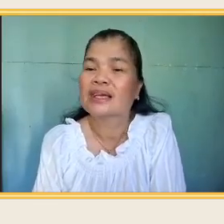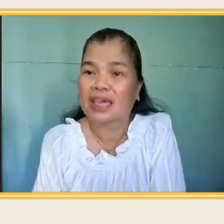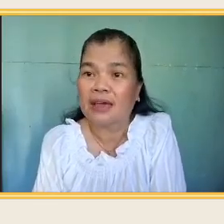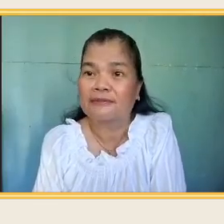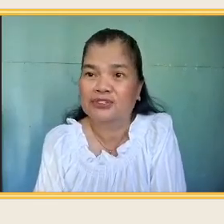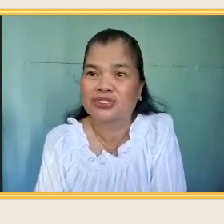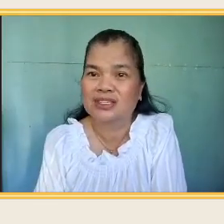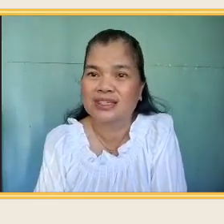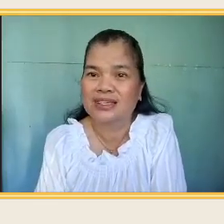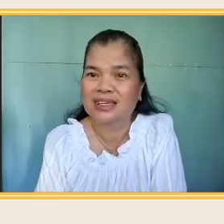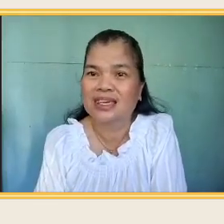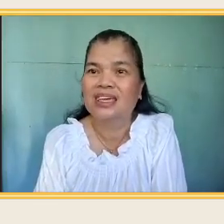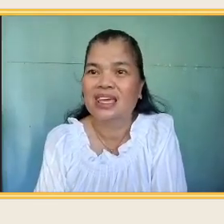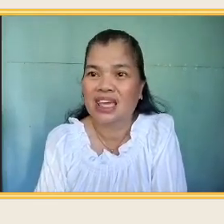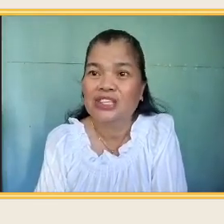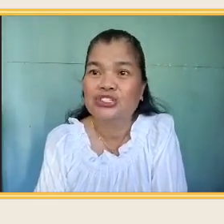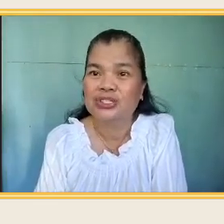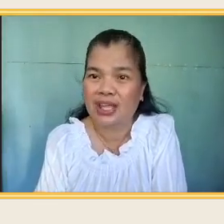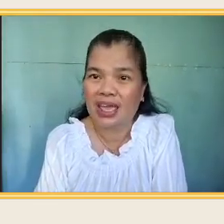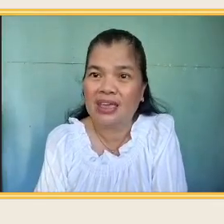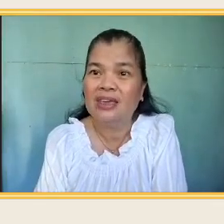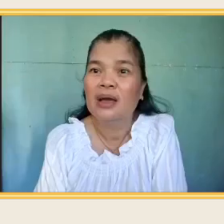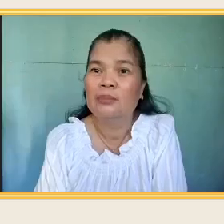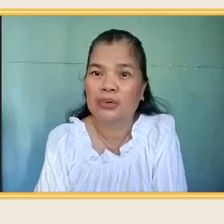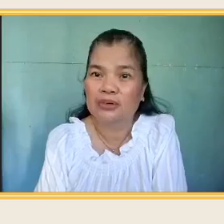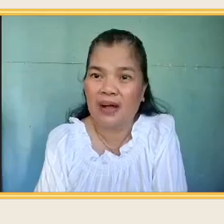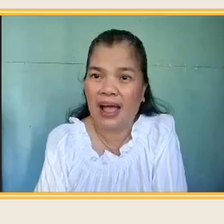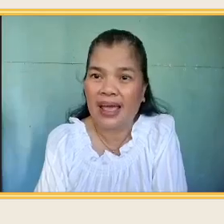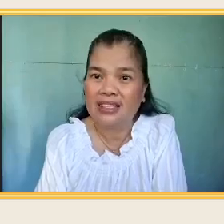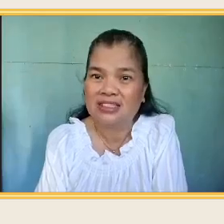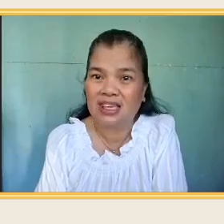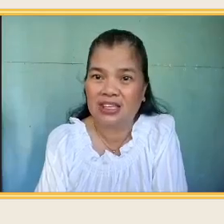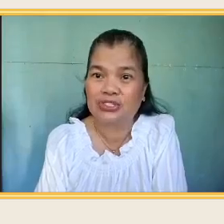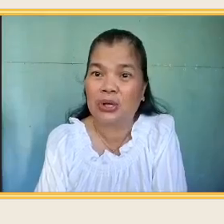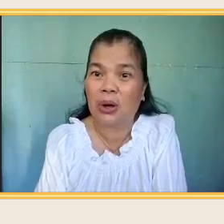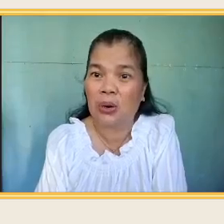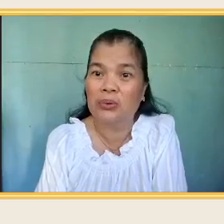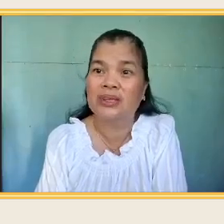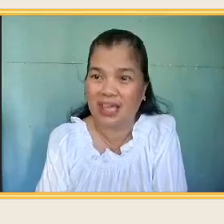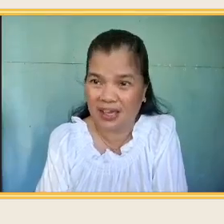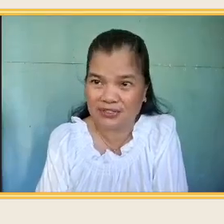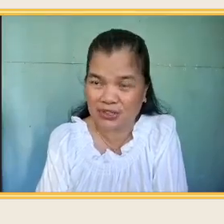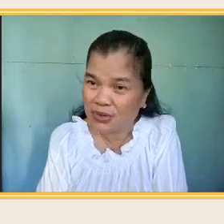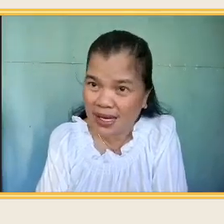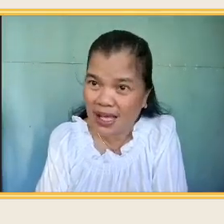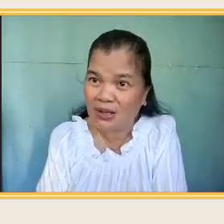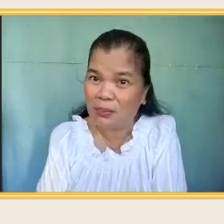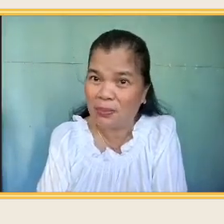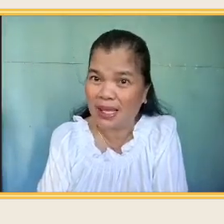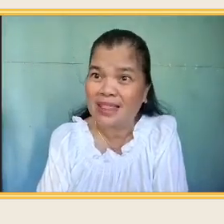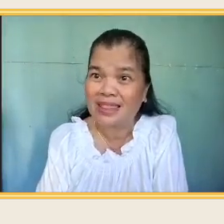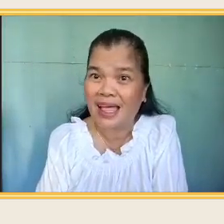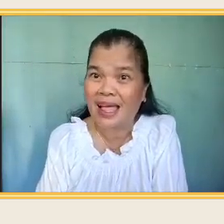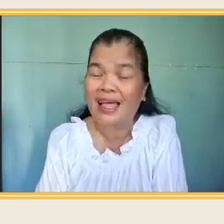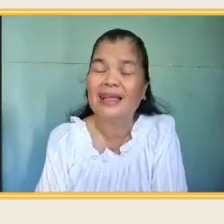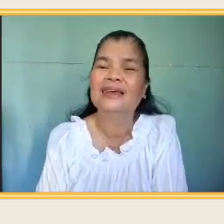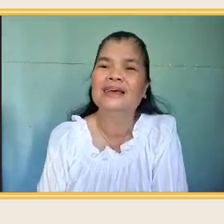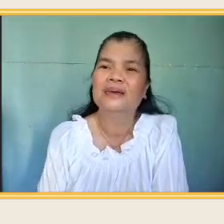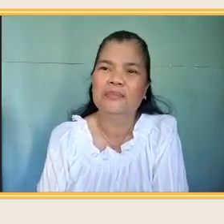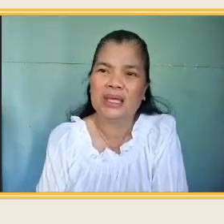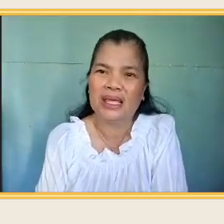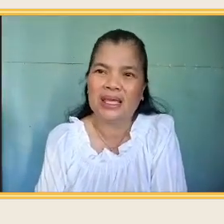own gifts. Each day provides its own gifts. So, yan ang complete